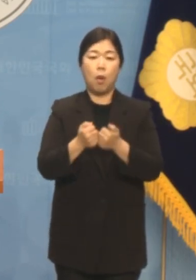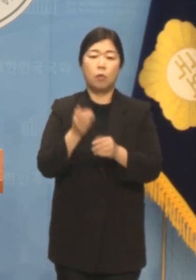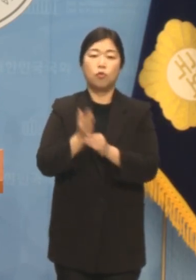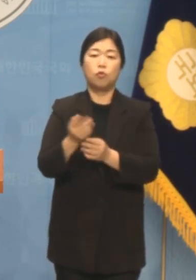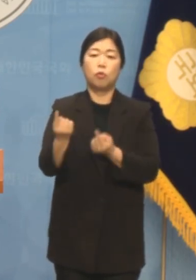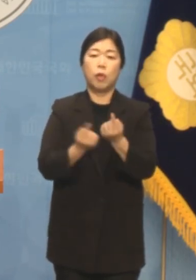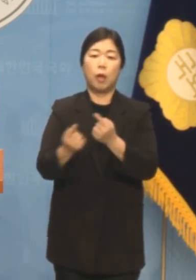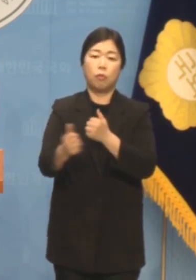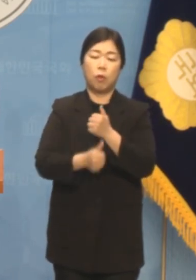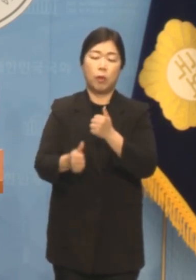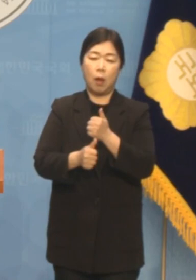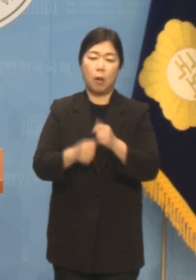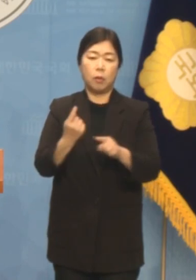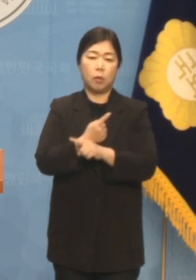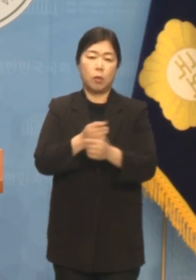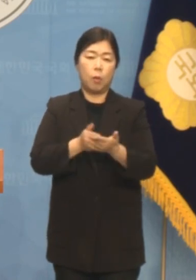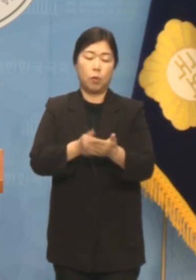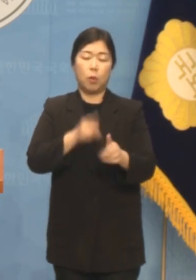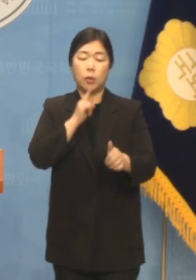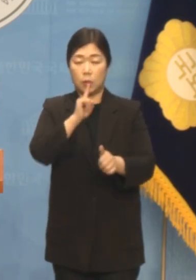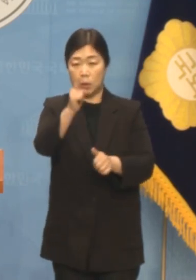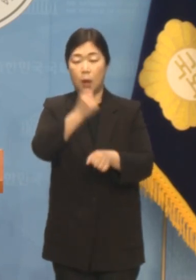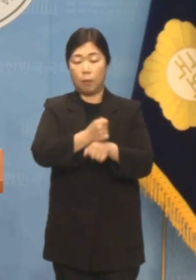언론중재위원회에 정정보도 신청을 하겠습니다.